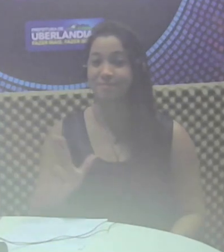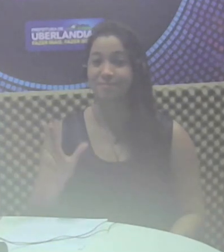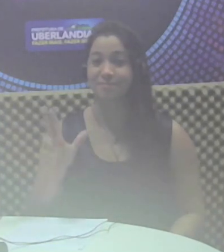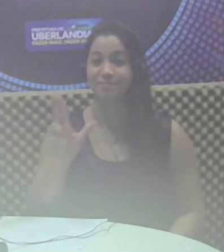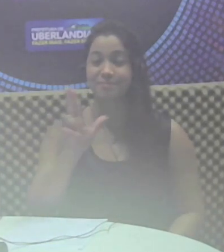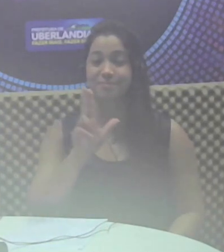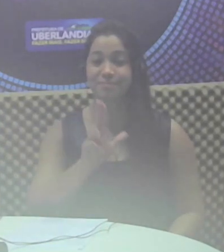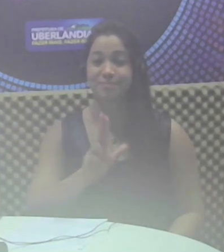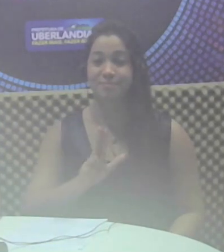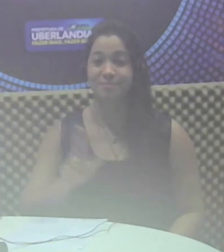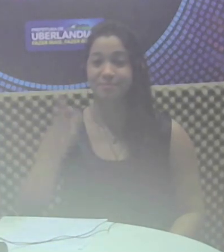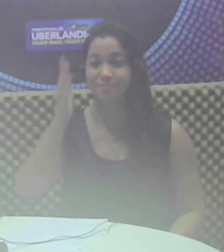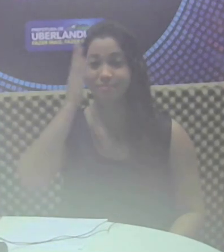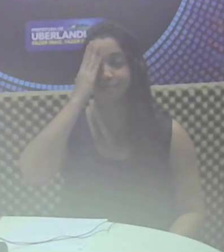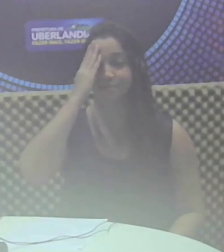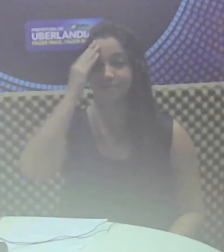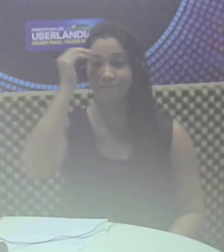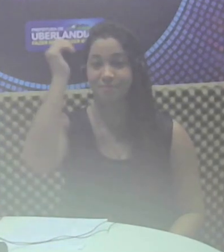Uberlândia.